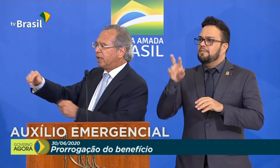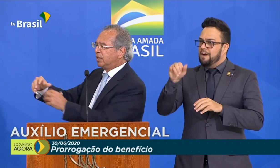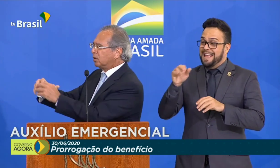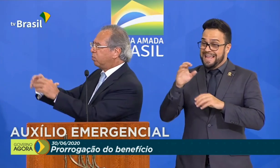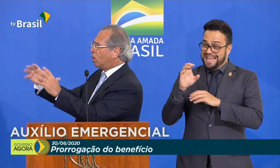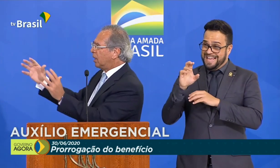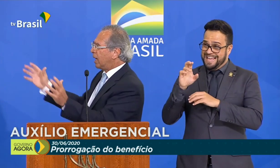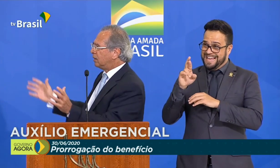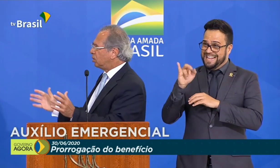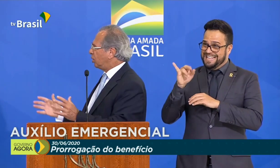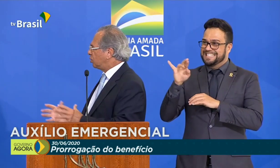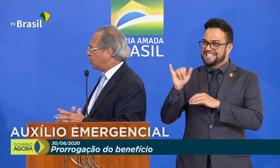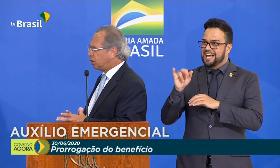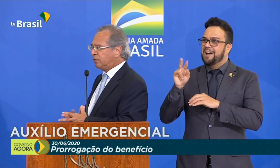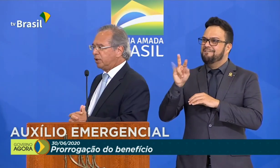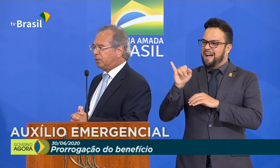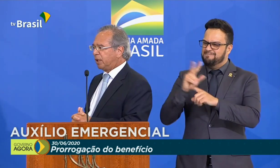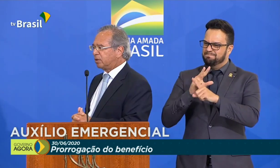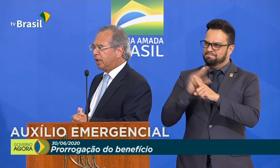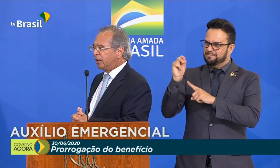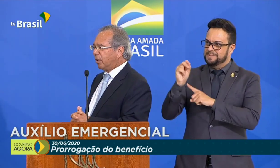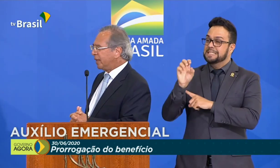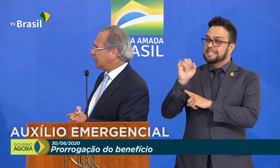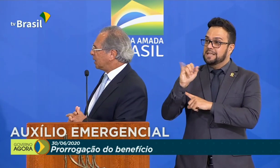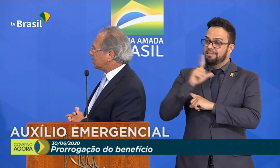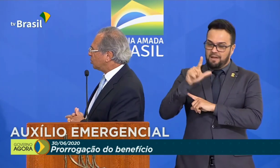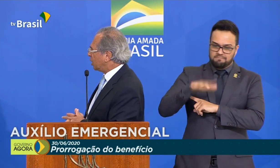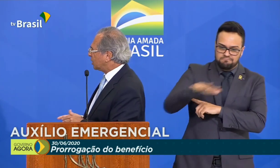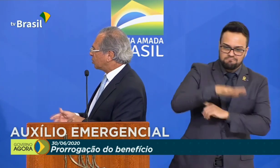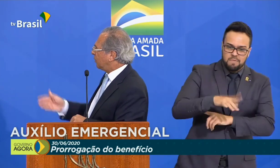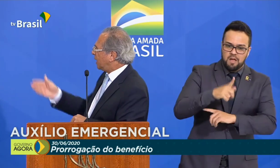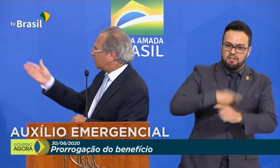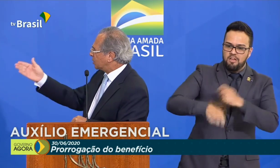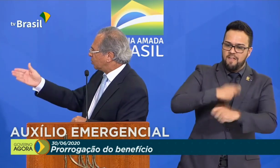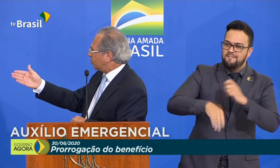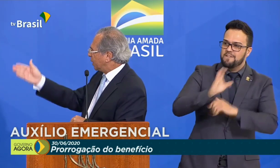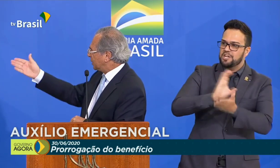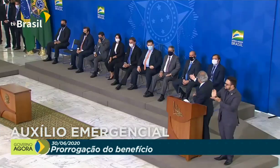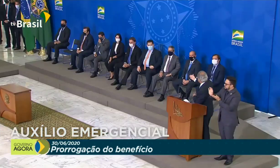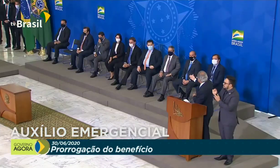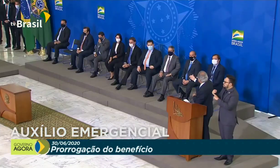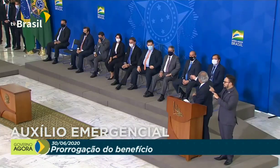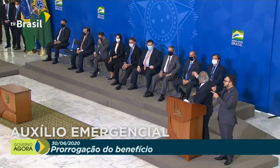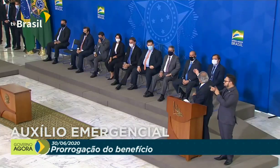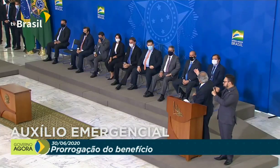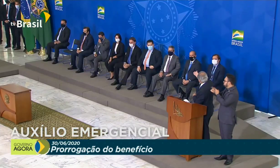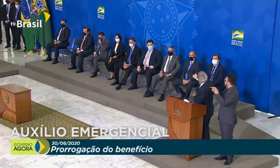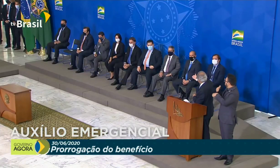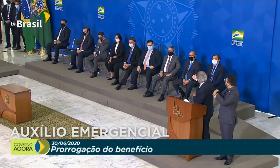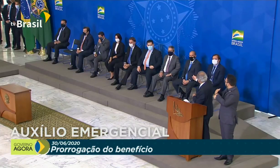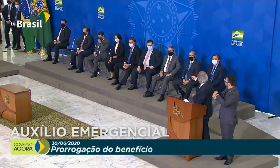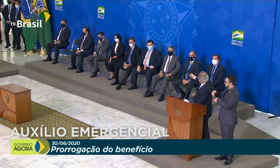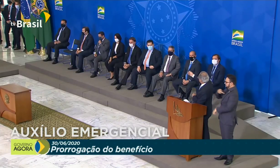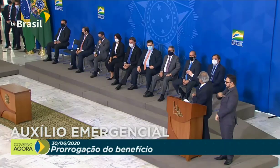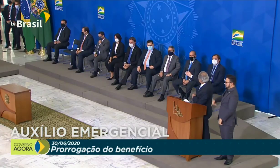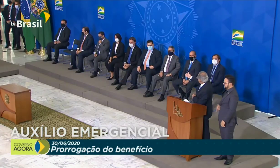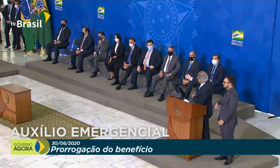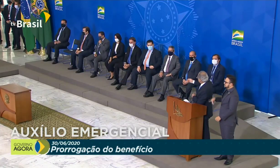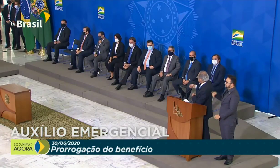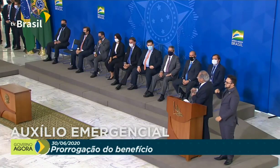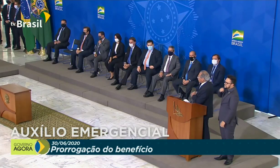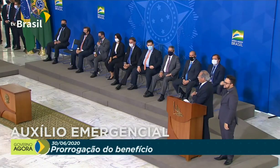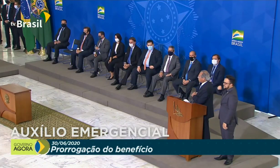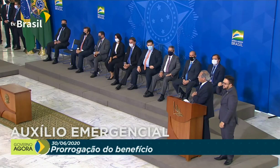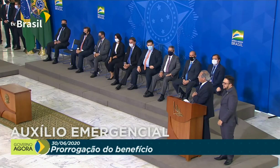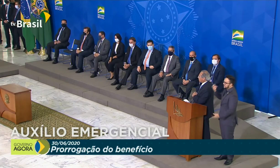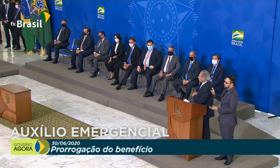se tiver desbloqueado esse horizonte de investimentos. Então, essa tem sido nossas conversas com o presidente, com o Senado, com a